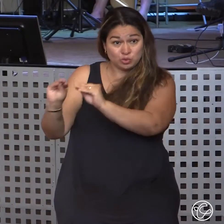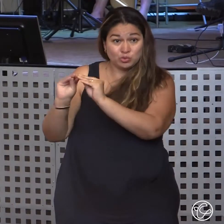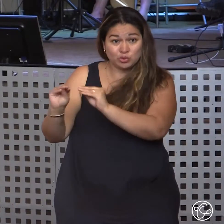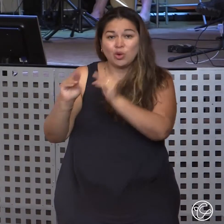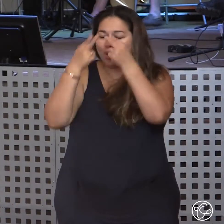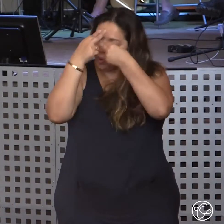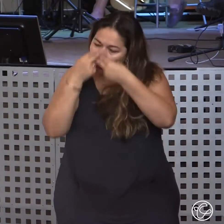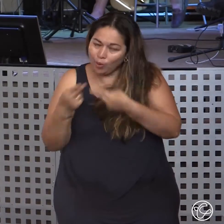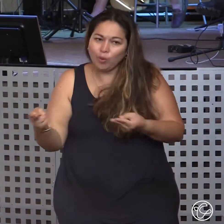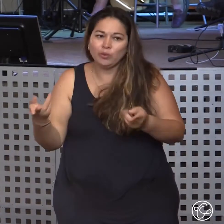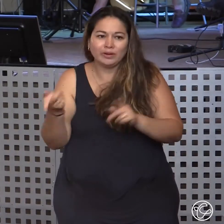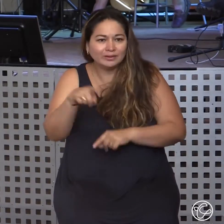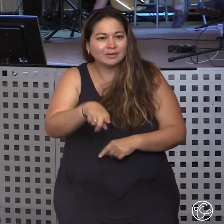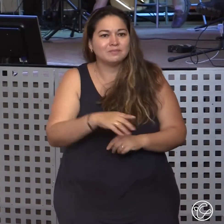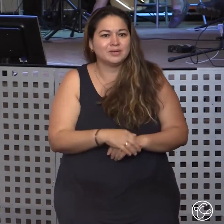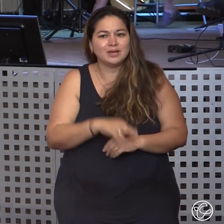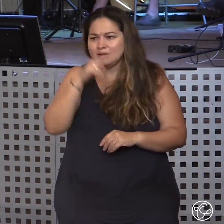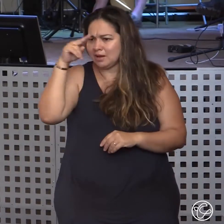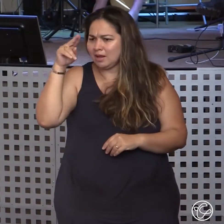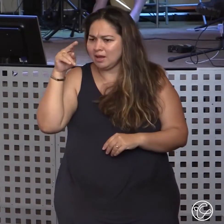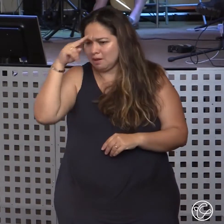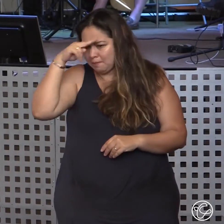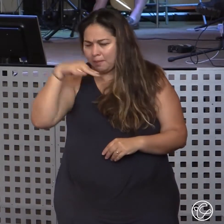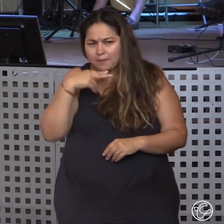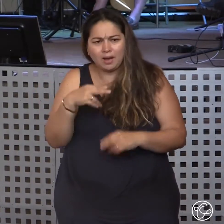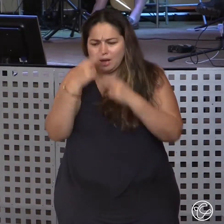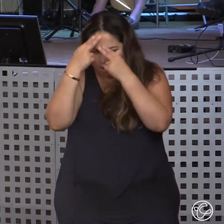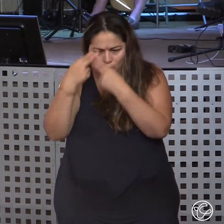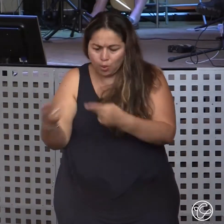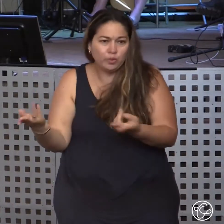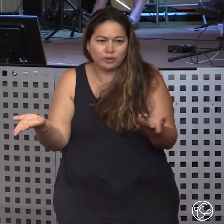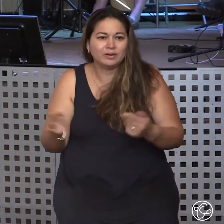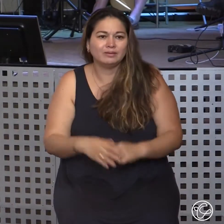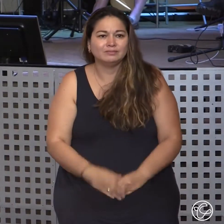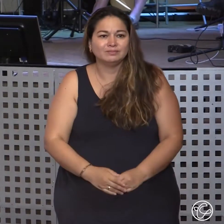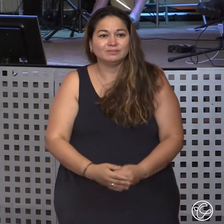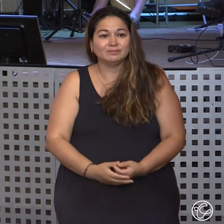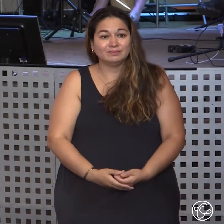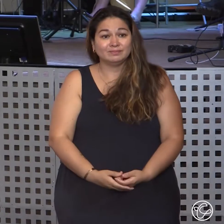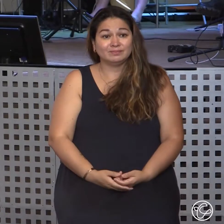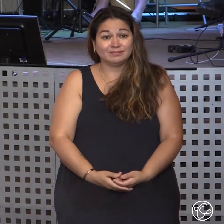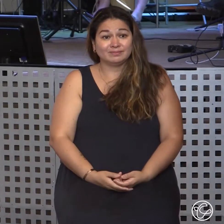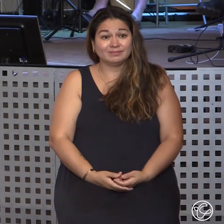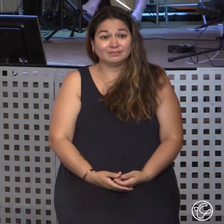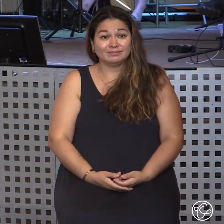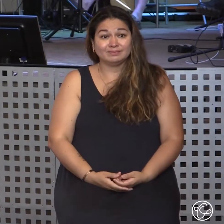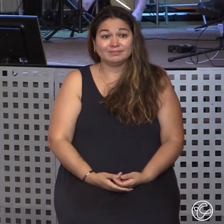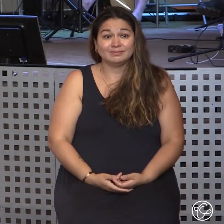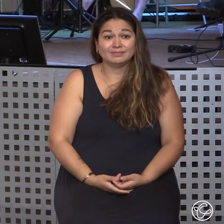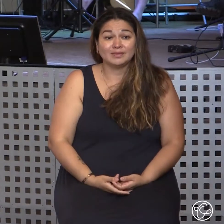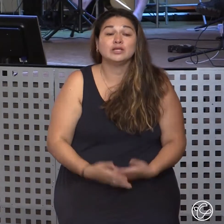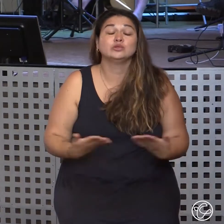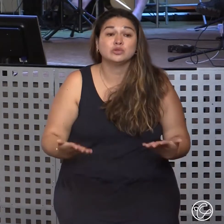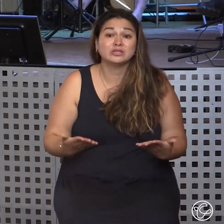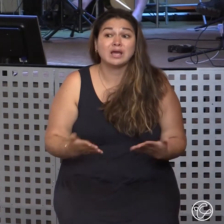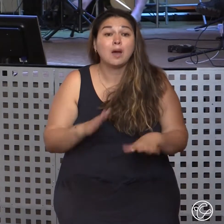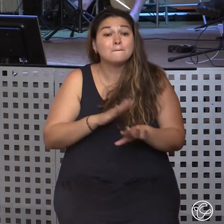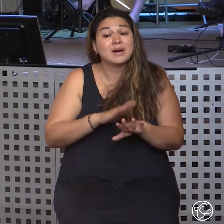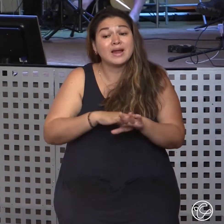Yo no voy a hacer pasar 13 años, pero solo uno, dejadme uno, que os vais a enterar de qué va esto.